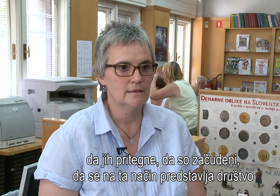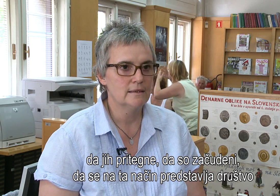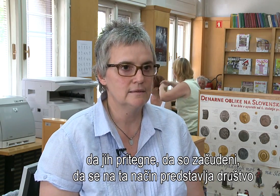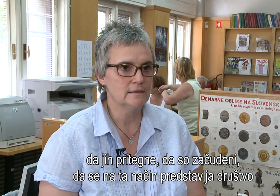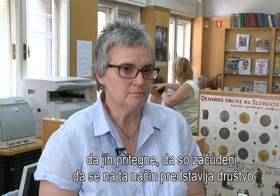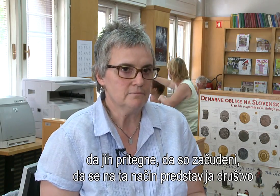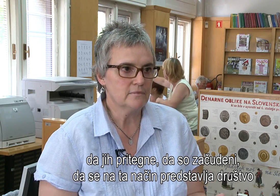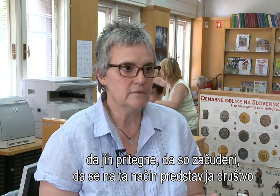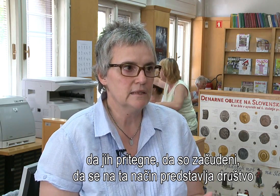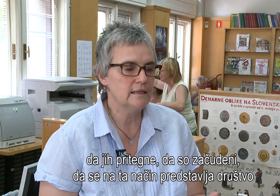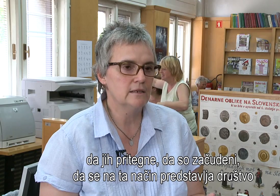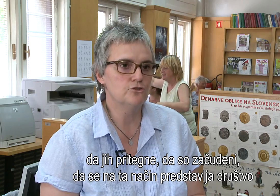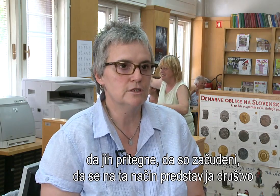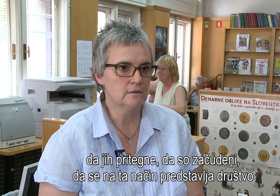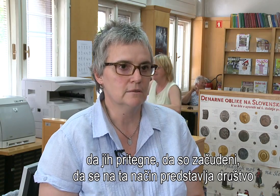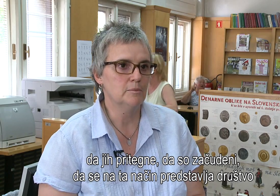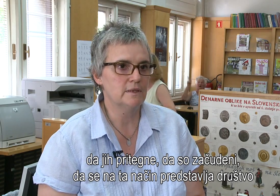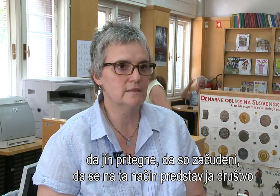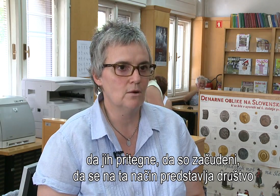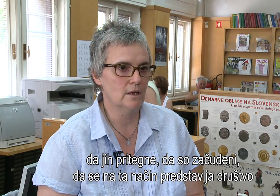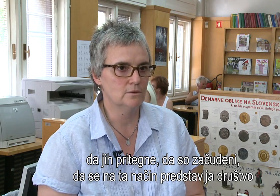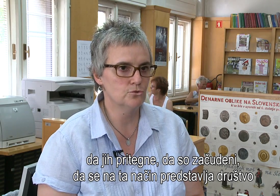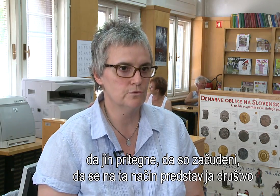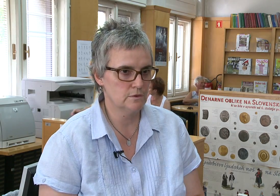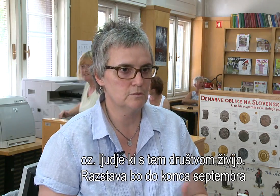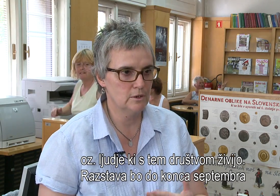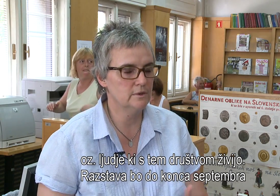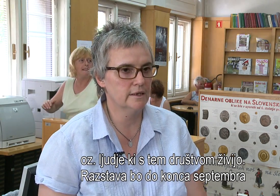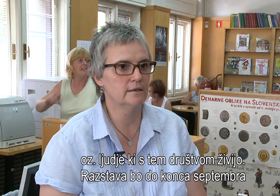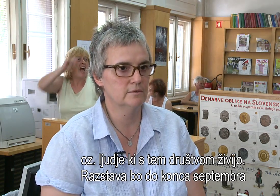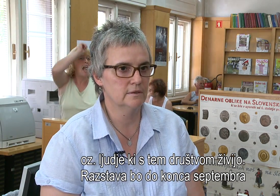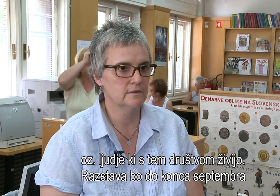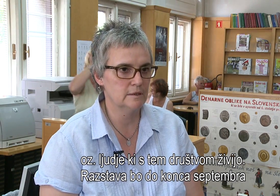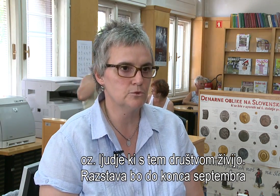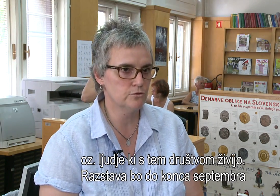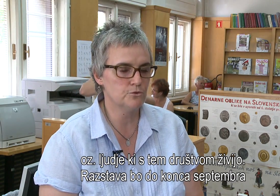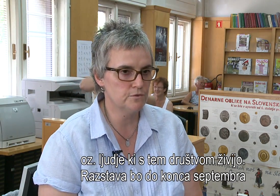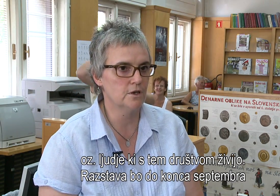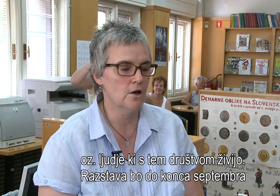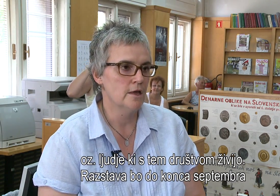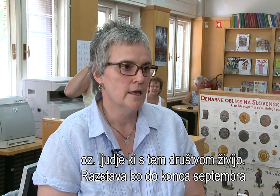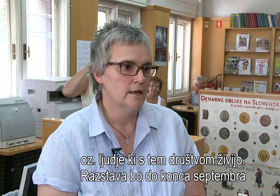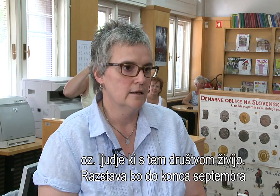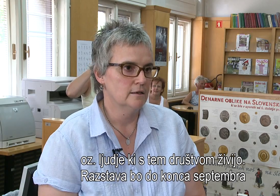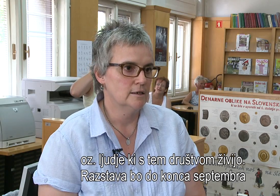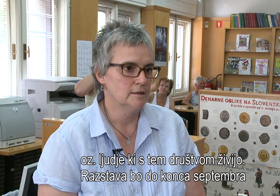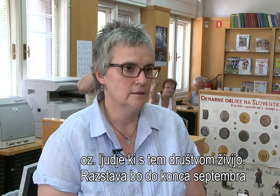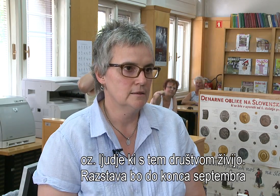da se na ta način predstavlja društvo oziroma ljudje, ki s tem društvom živijo. Tako